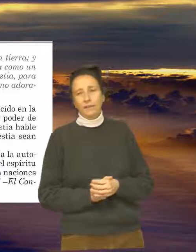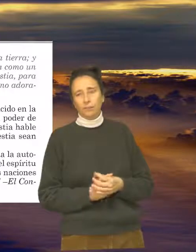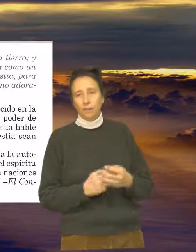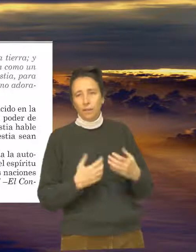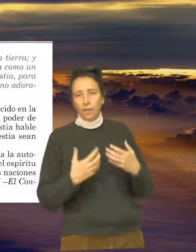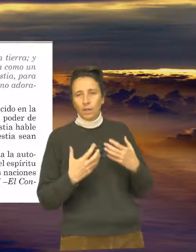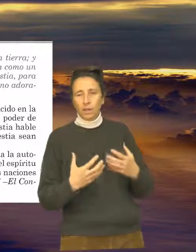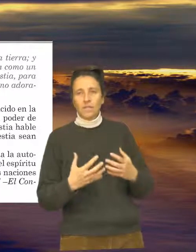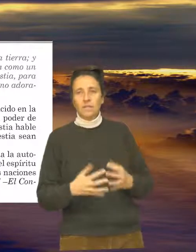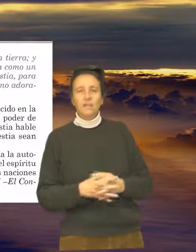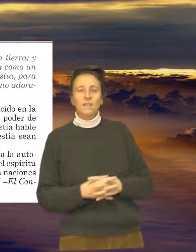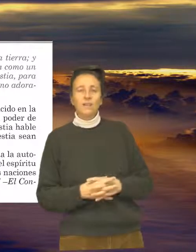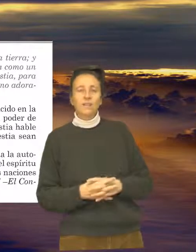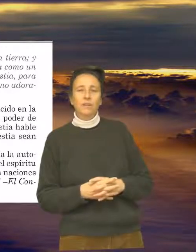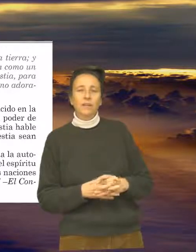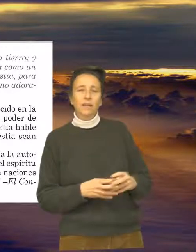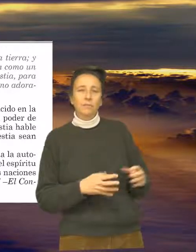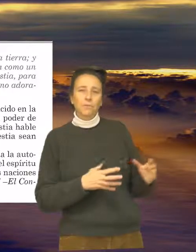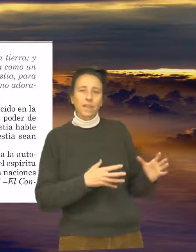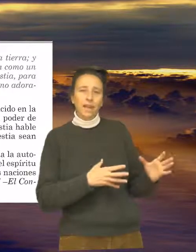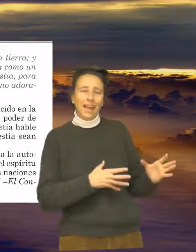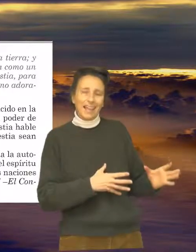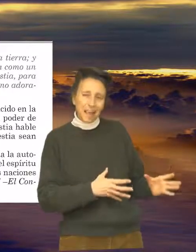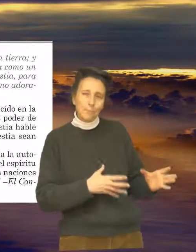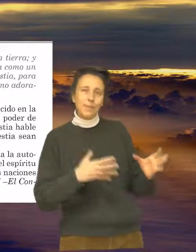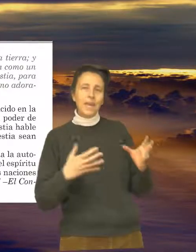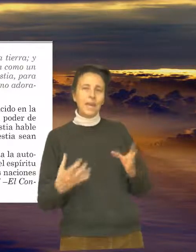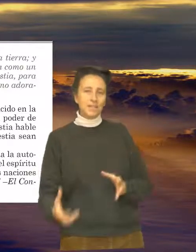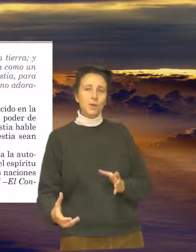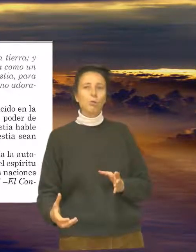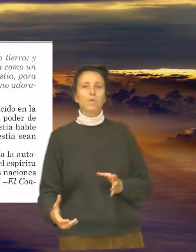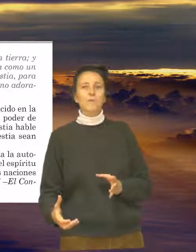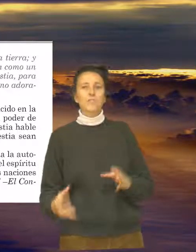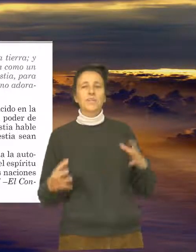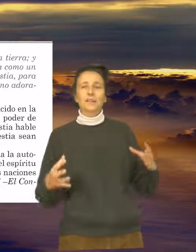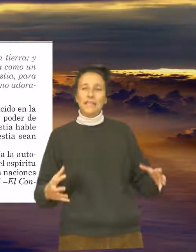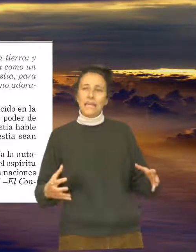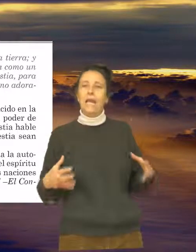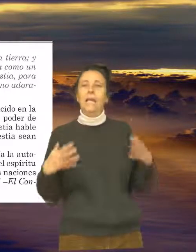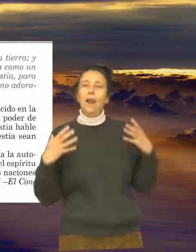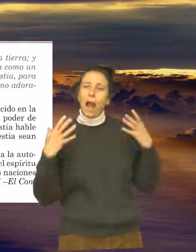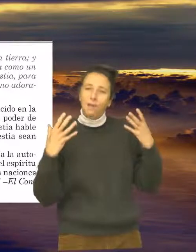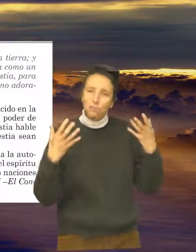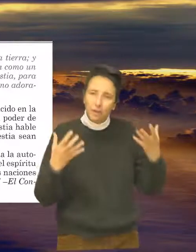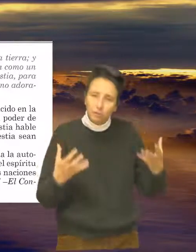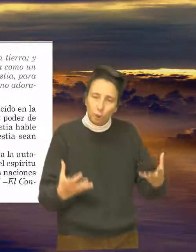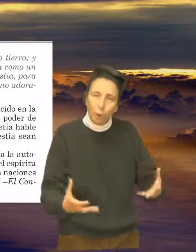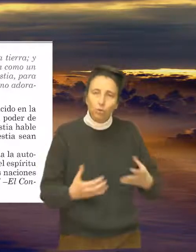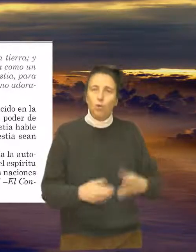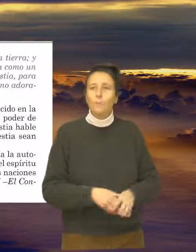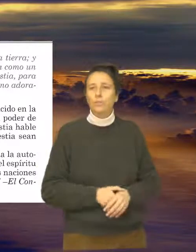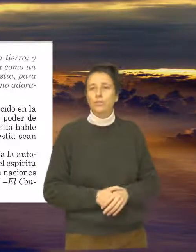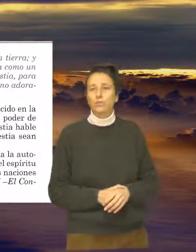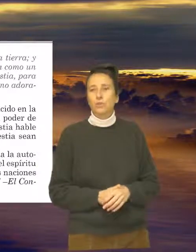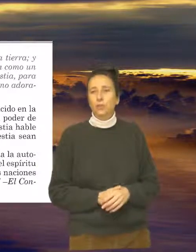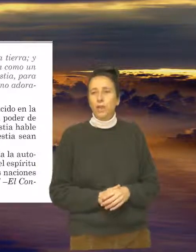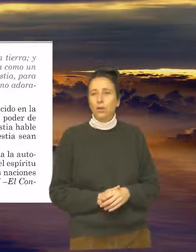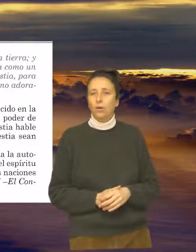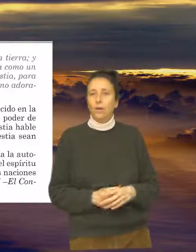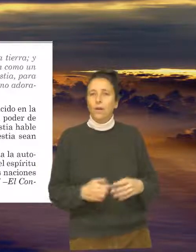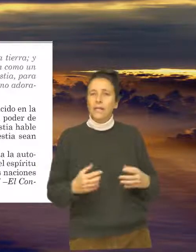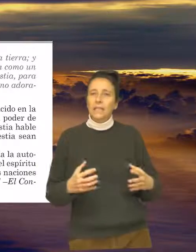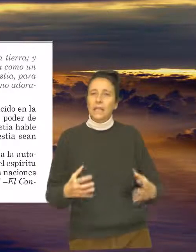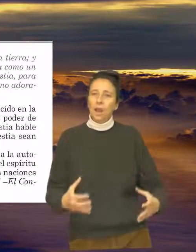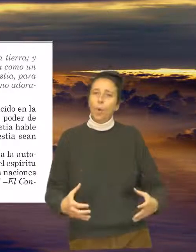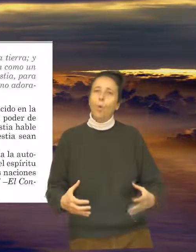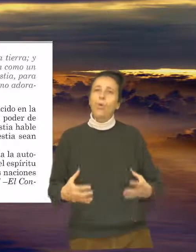Concordato Laureato y se establece el Vaticano. Así que también la segunda bestia tiene a su vez otro proceso